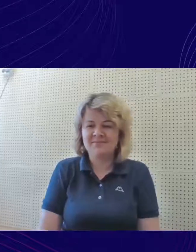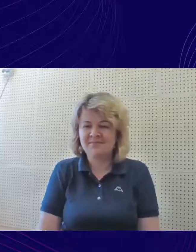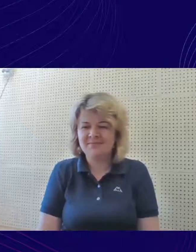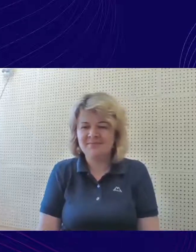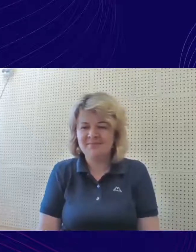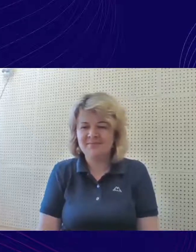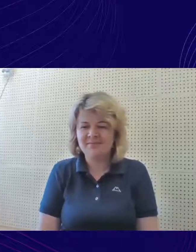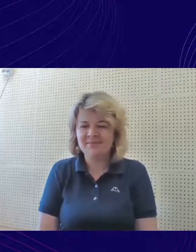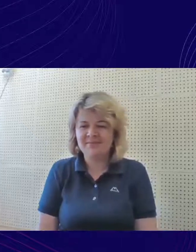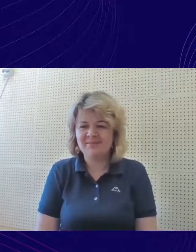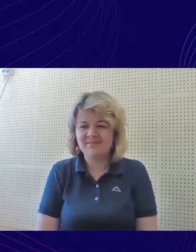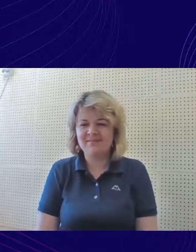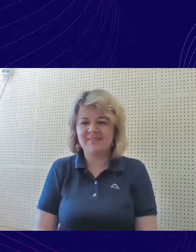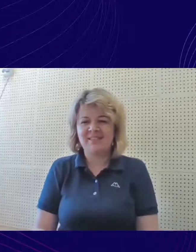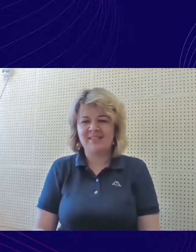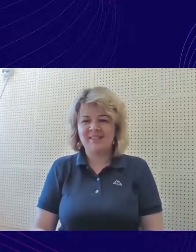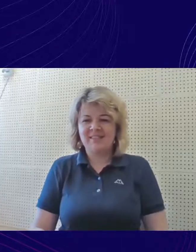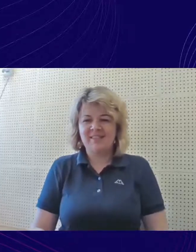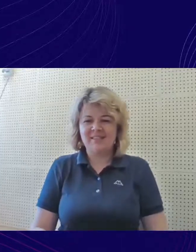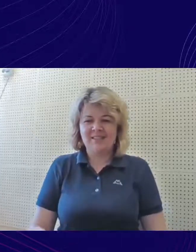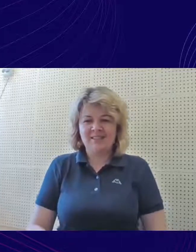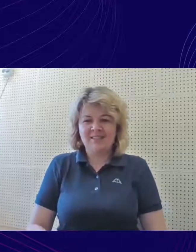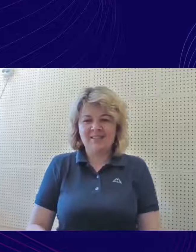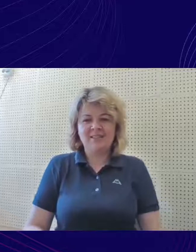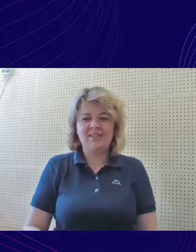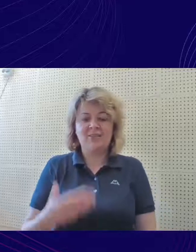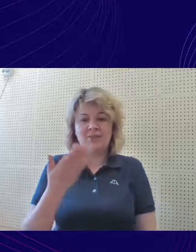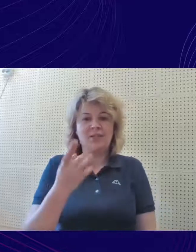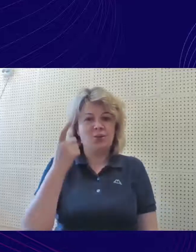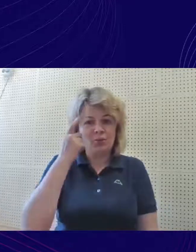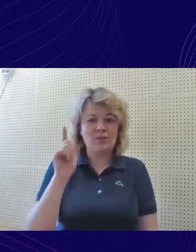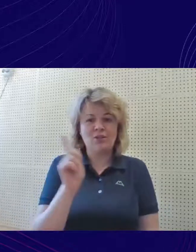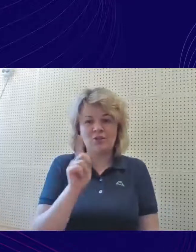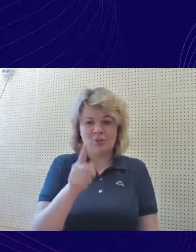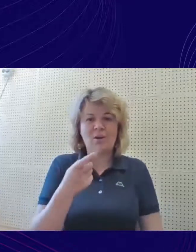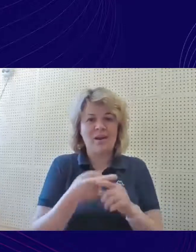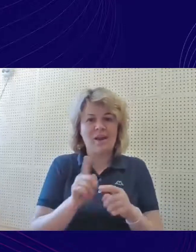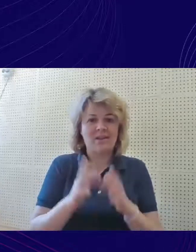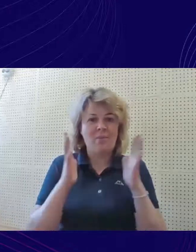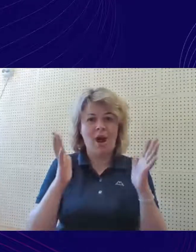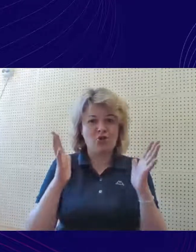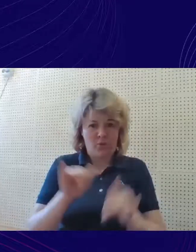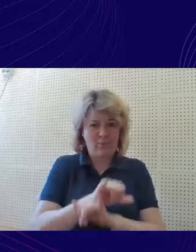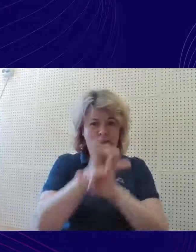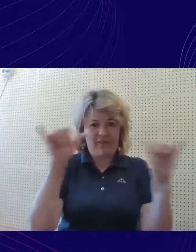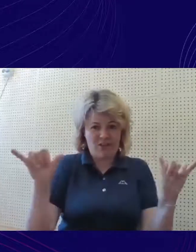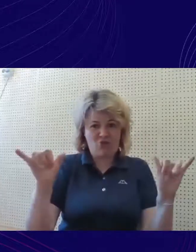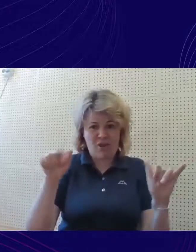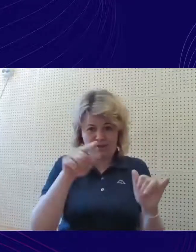Если вы думаете, что это большое преувеличение, нет,